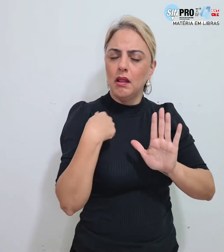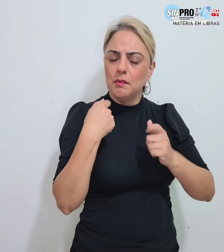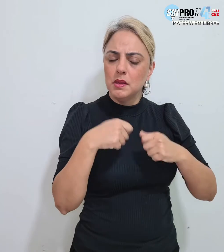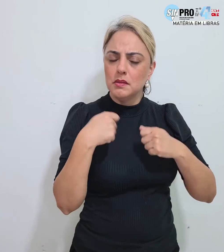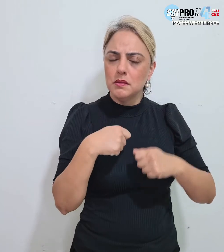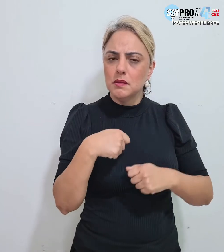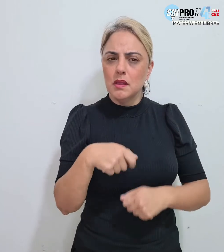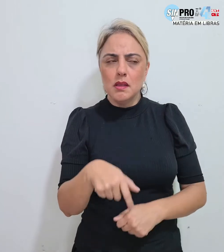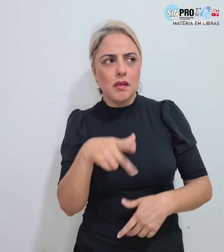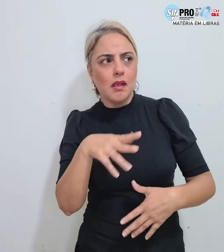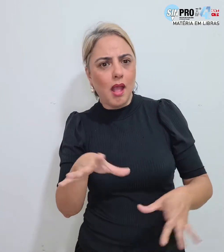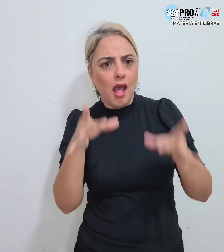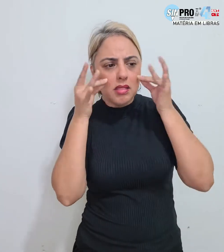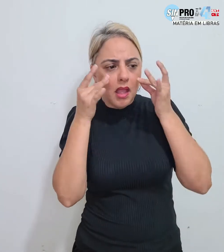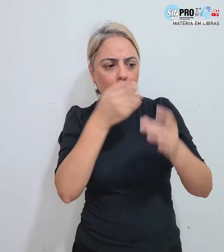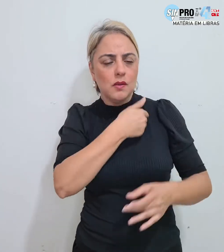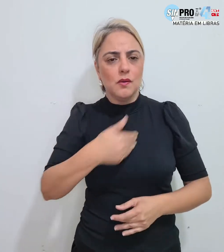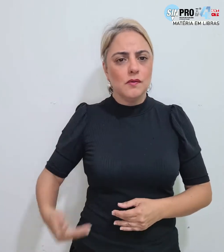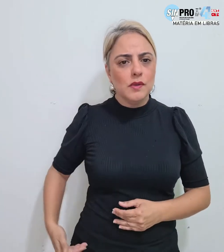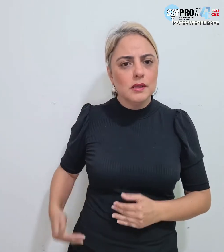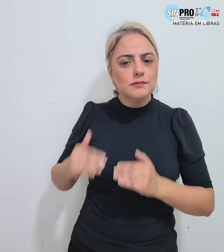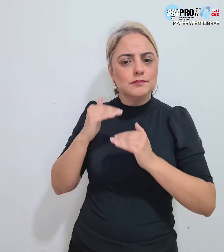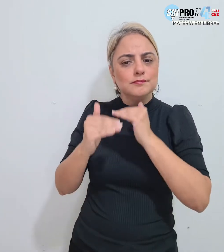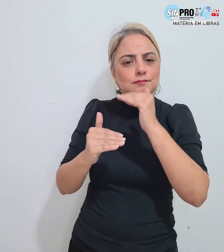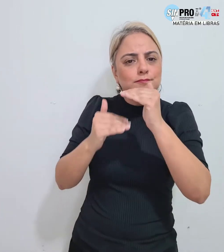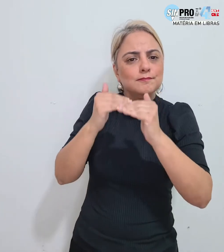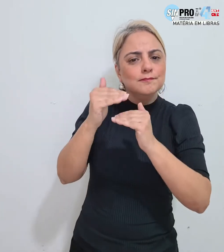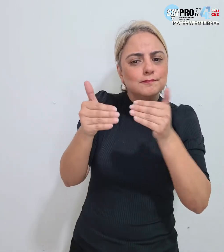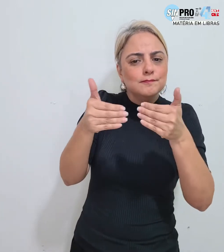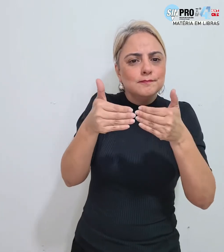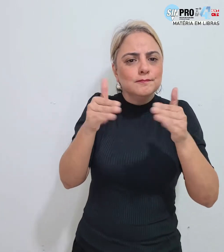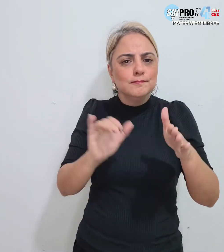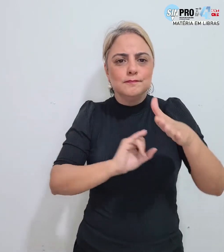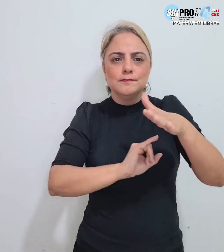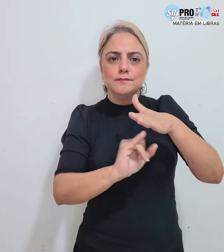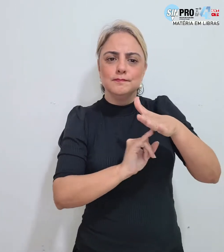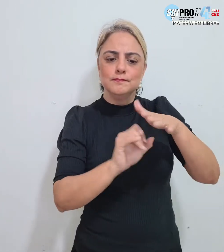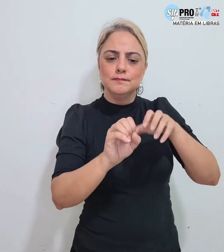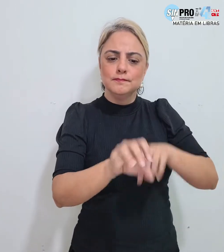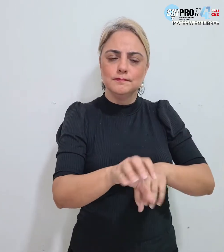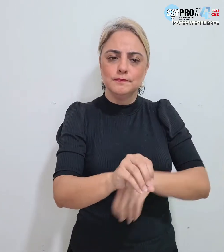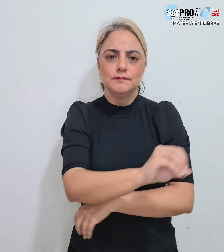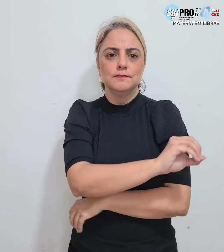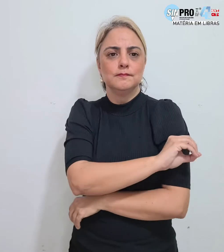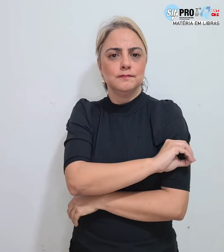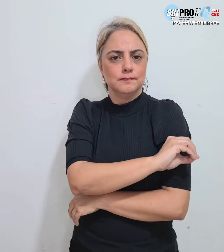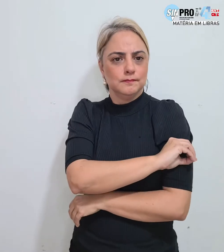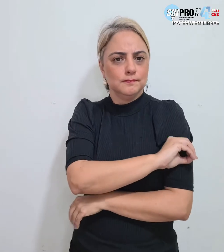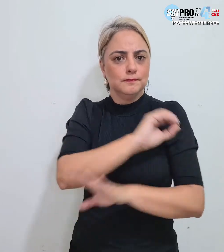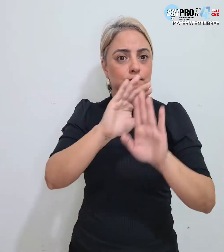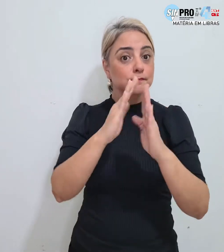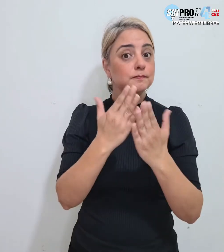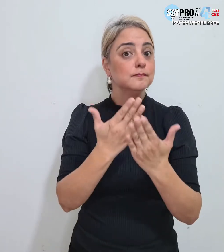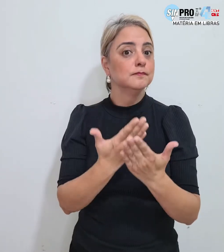pelos governos quando começarem gradualmente a reabrir instituições de educação infantil, escolas